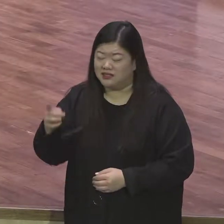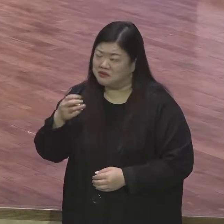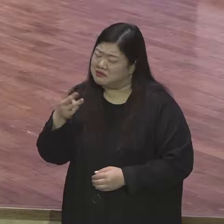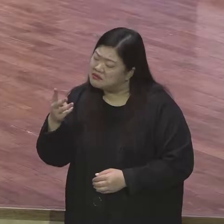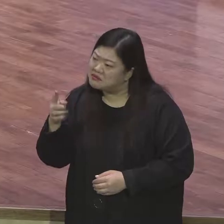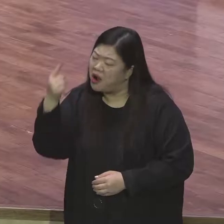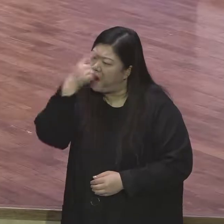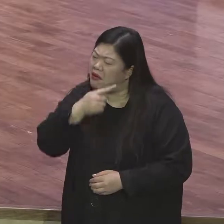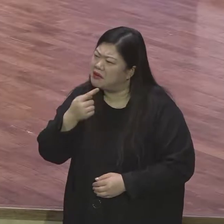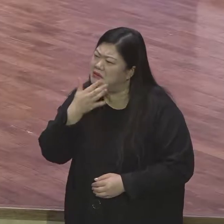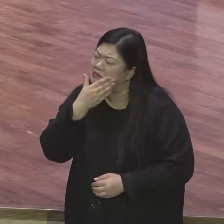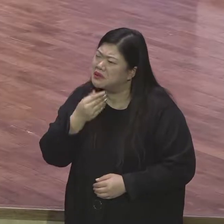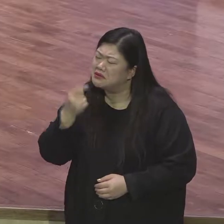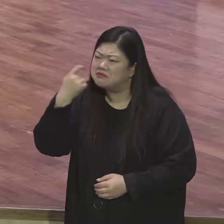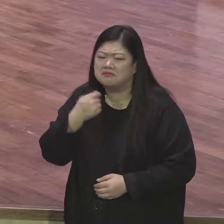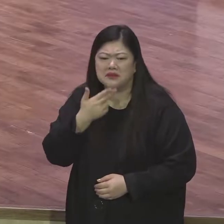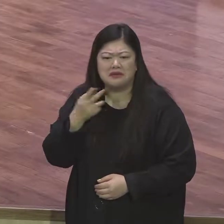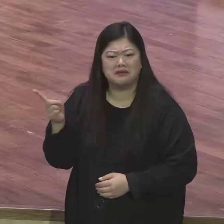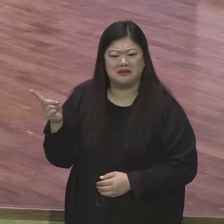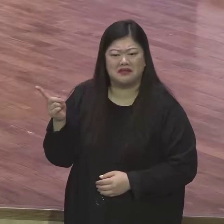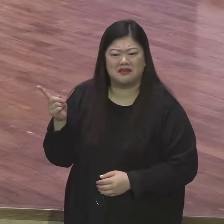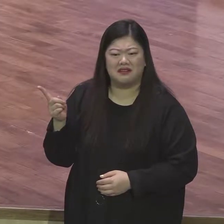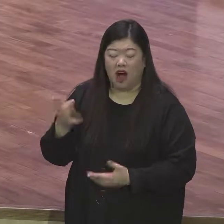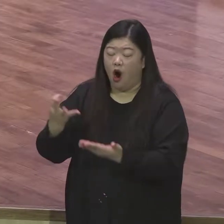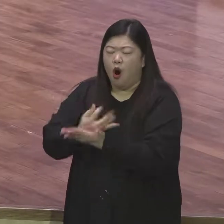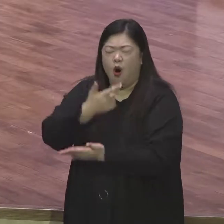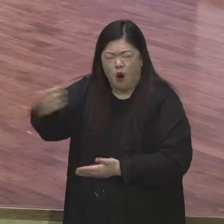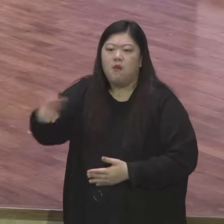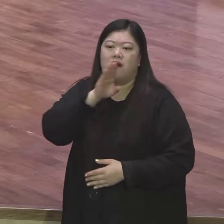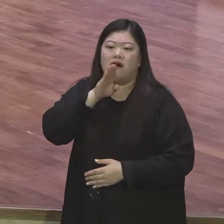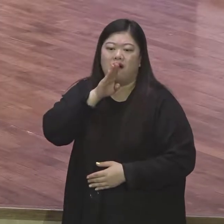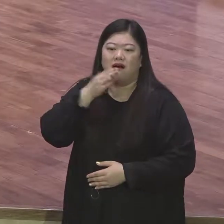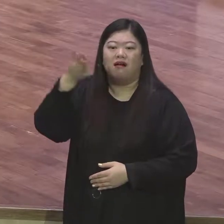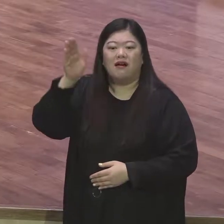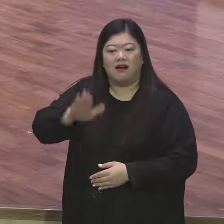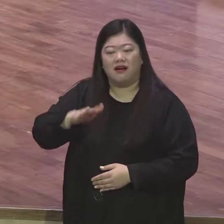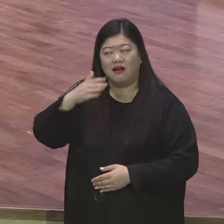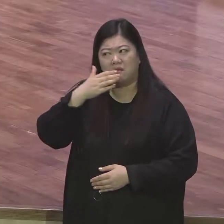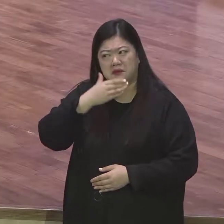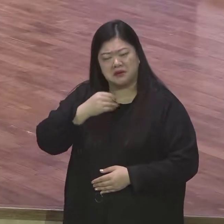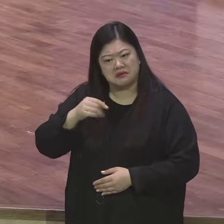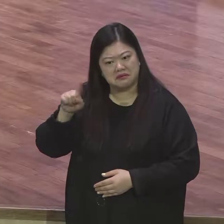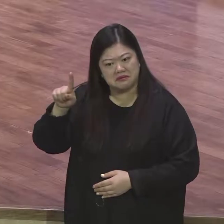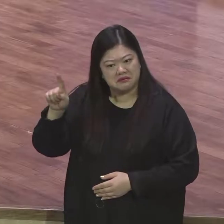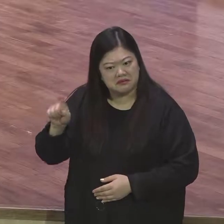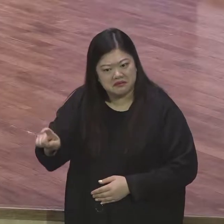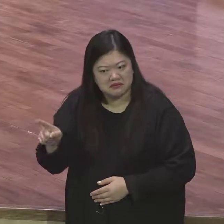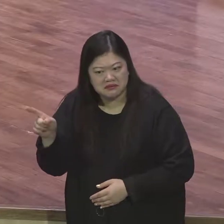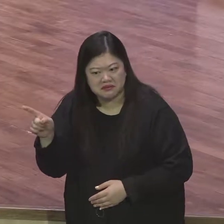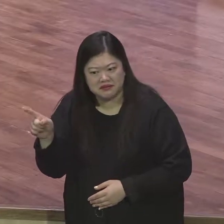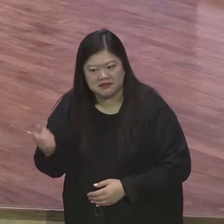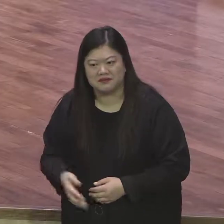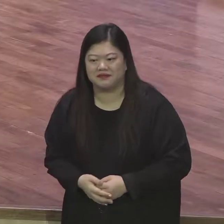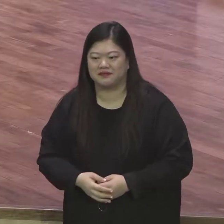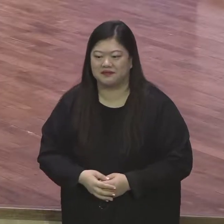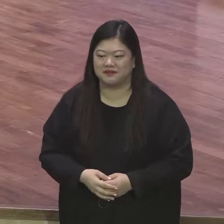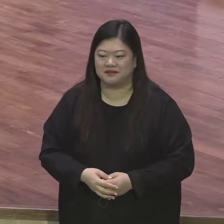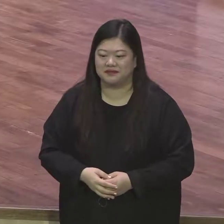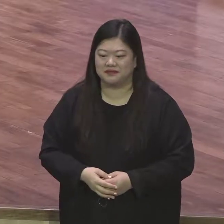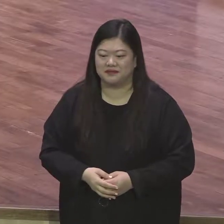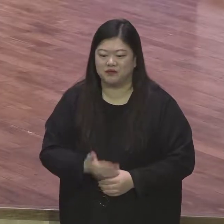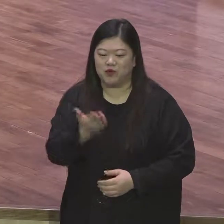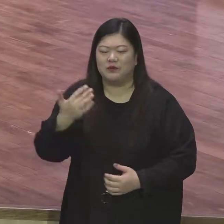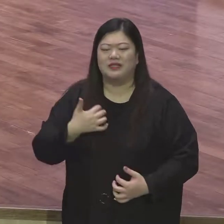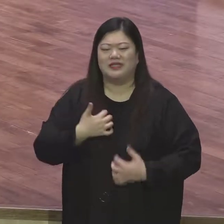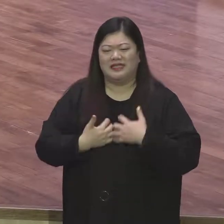거기 영원한 기쁨 없어요. 영원한 기쁨. 영계 모든 성도들 기쁨